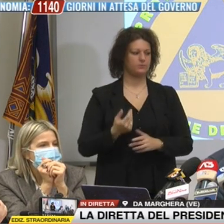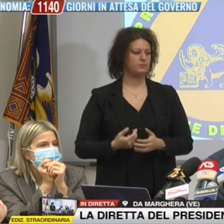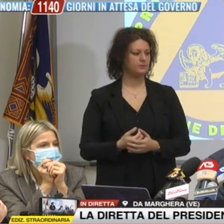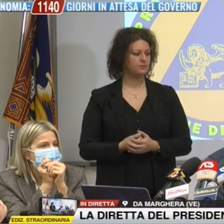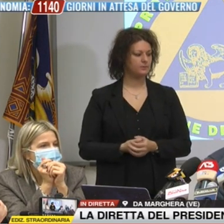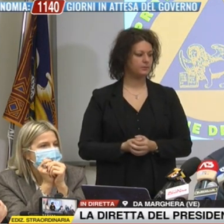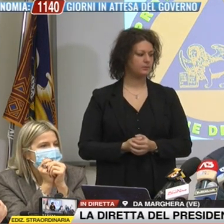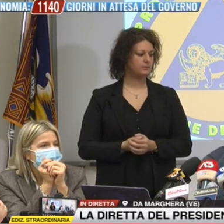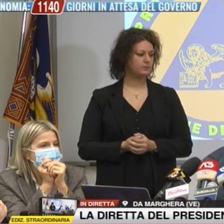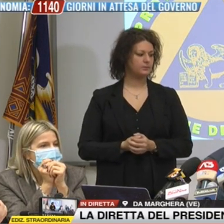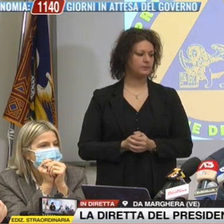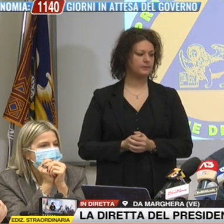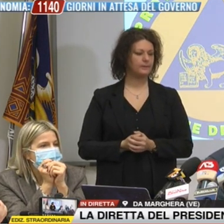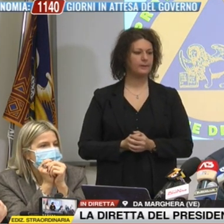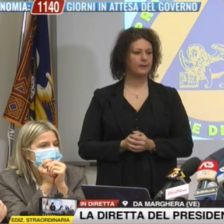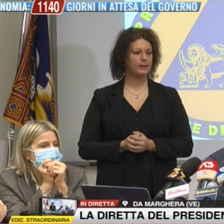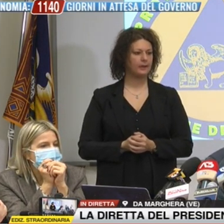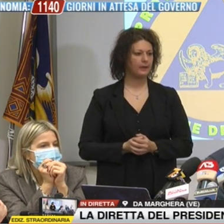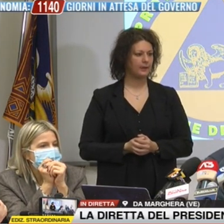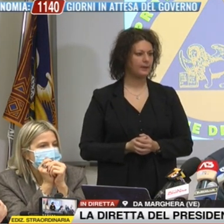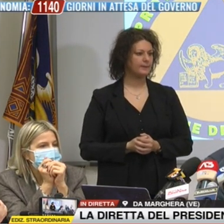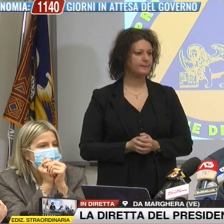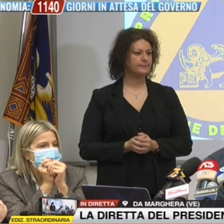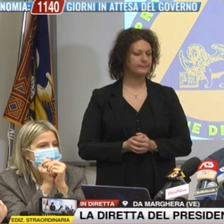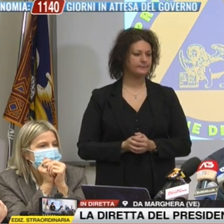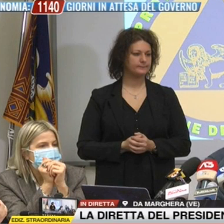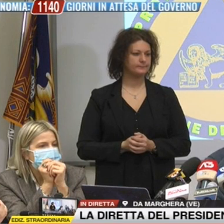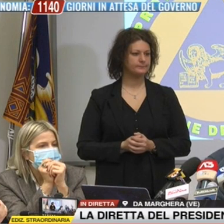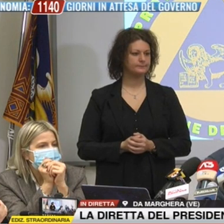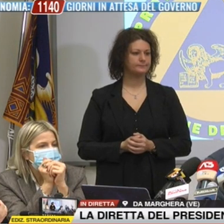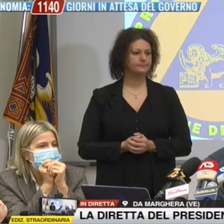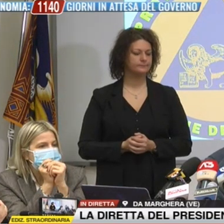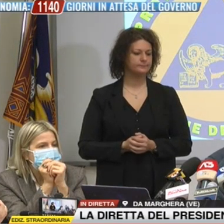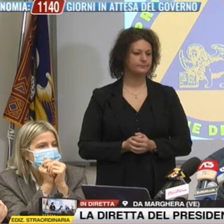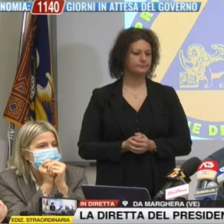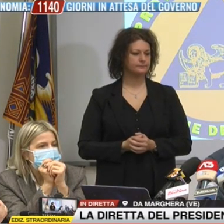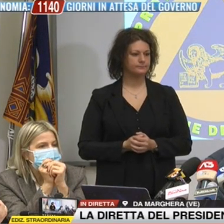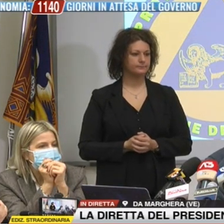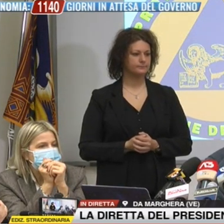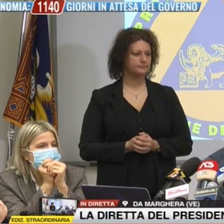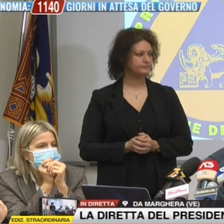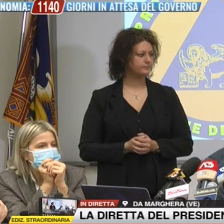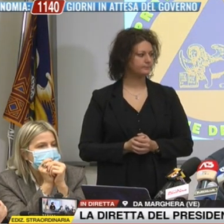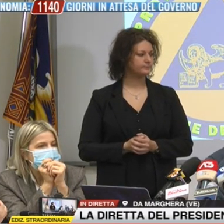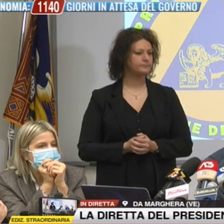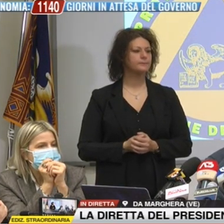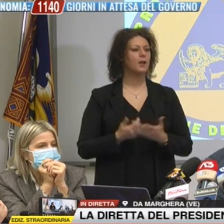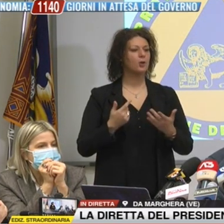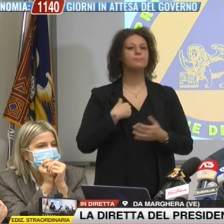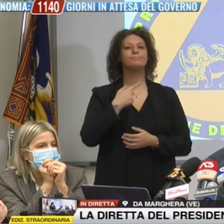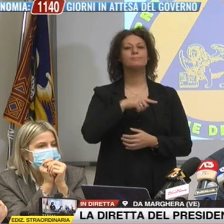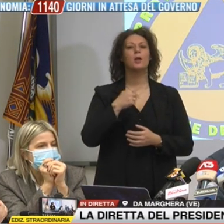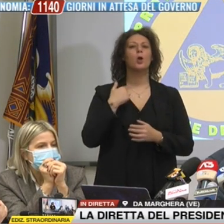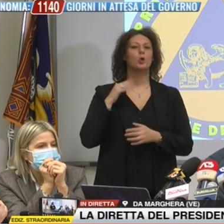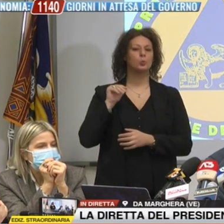allora, il mio momento, perché abbiamo tre videoconferenze aperte in contemporanea. Immagino, no. No, perché dai dati che ci arrivano ogni giorno, noi